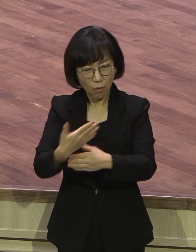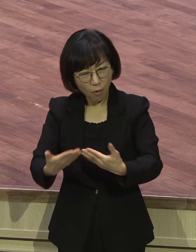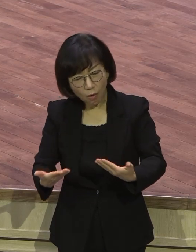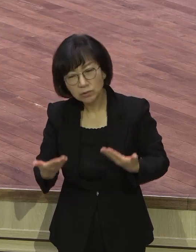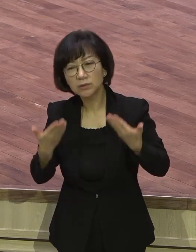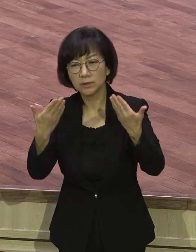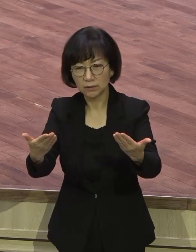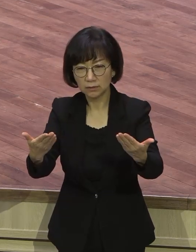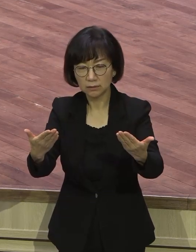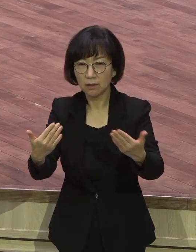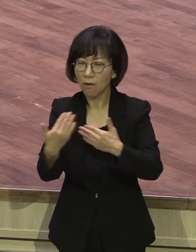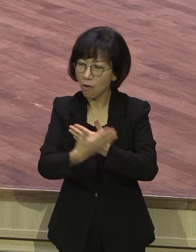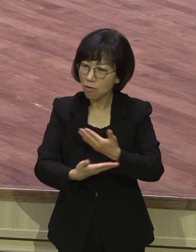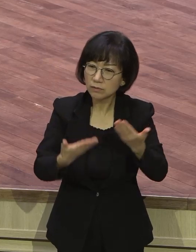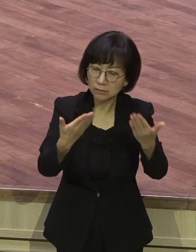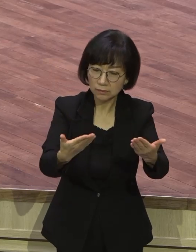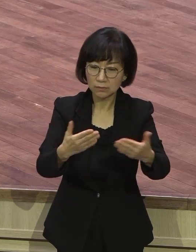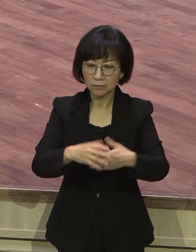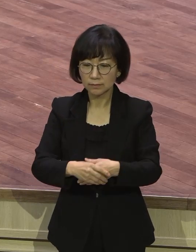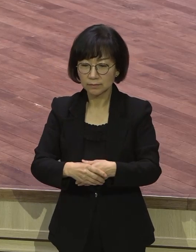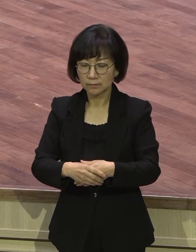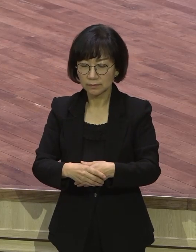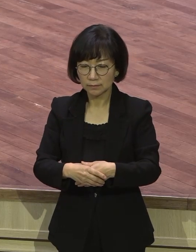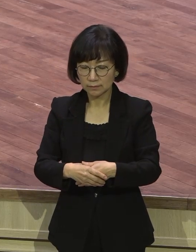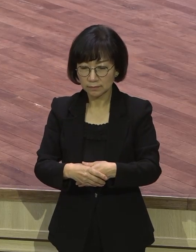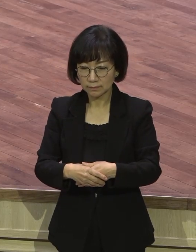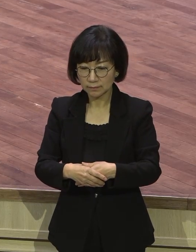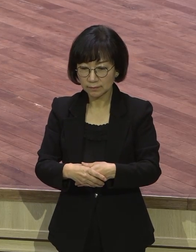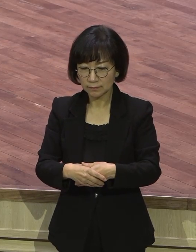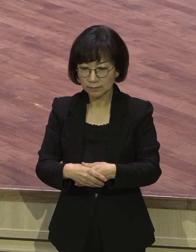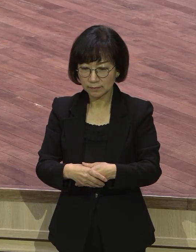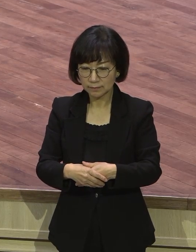누구냐 목사님 전에 설류도 안했습니까